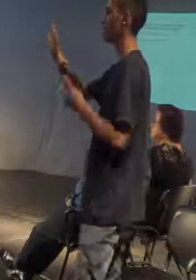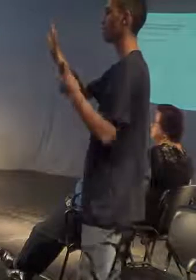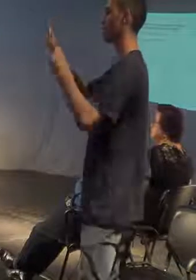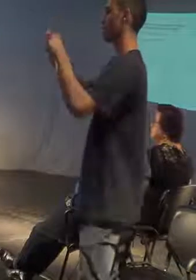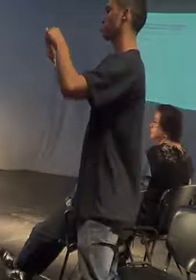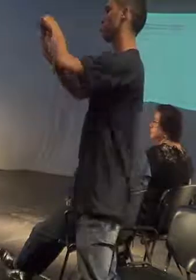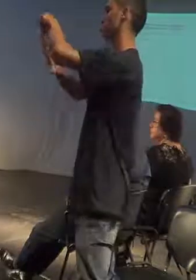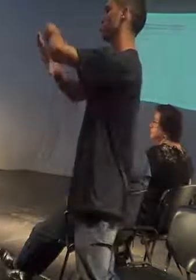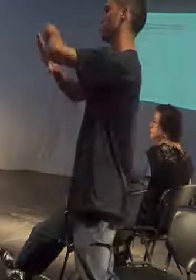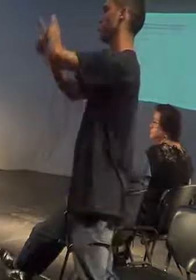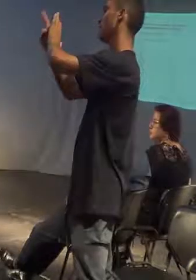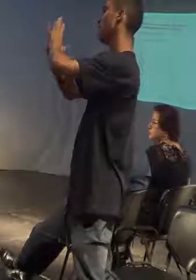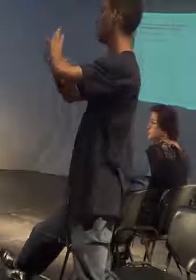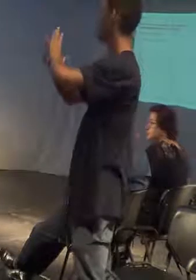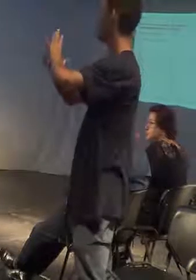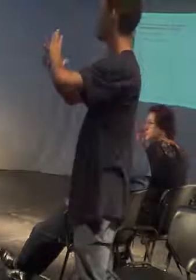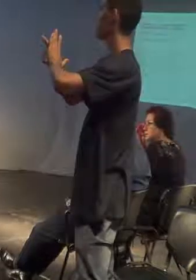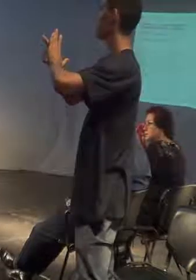planinho, esqueci.